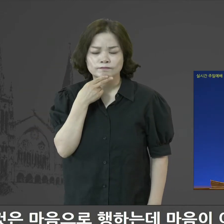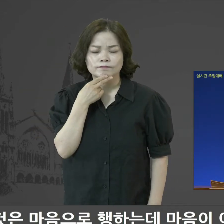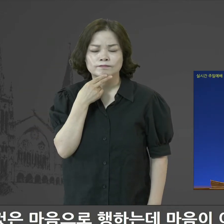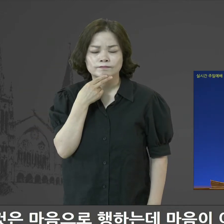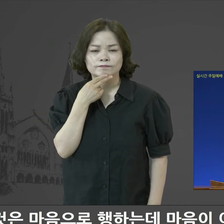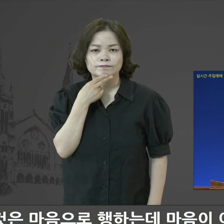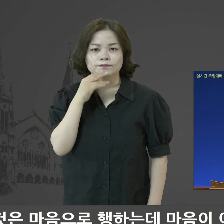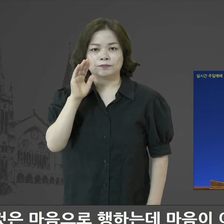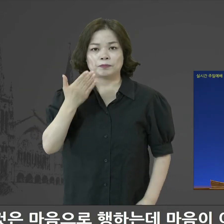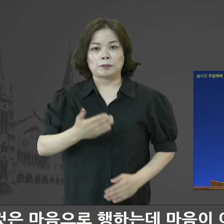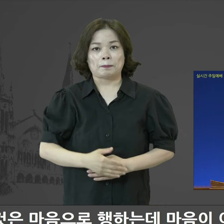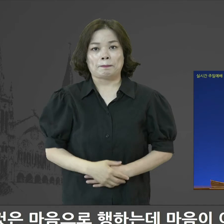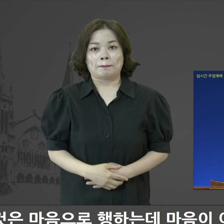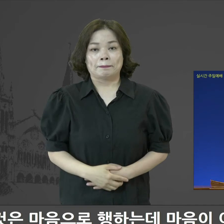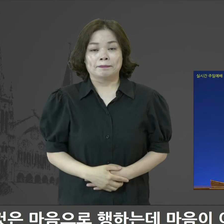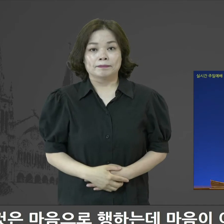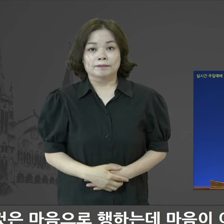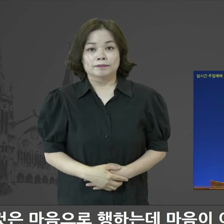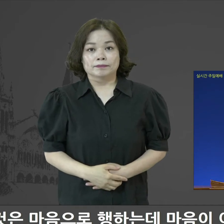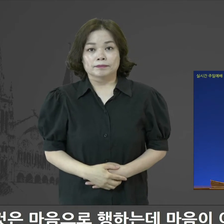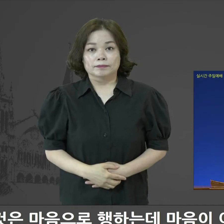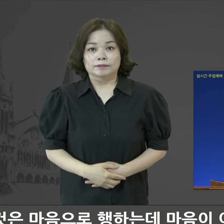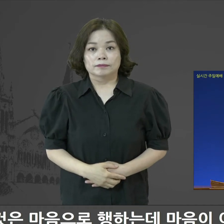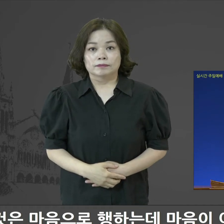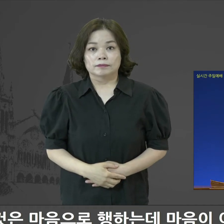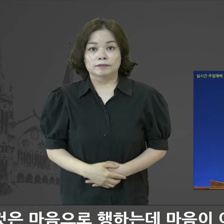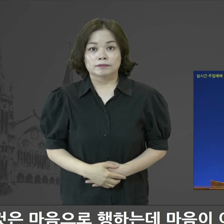되어 있습니다.